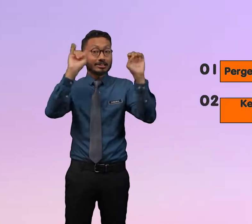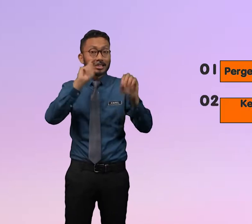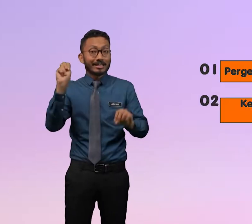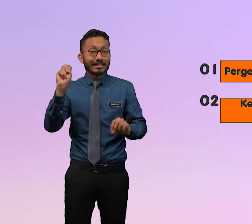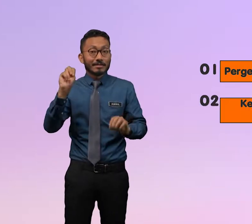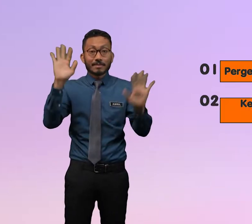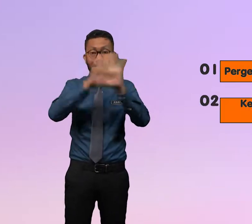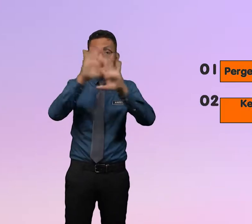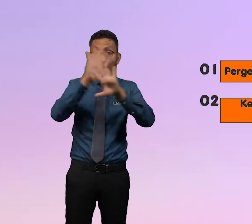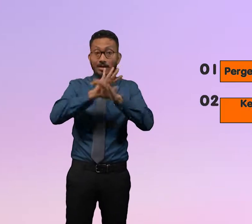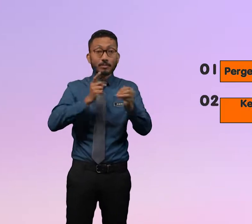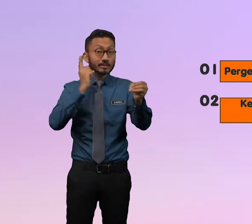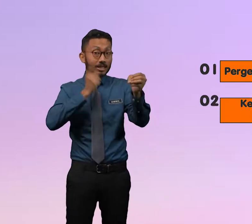kecoratan bayar-bayar objek.